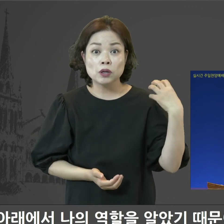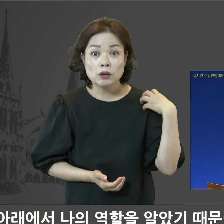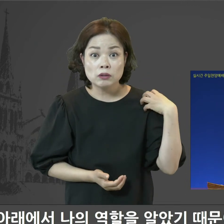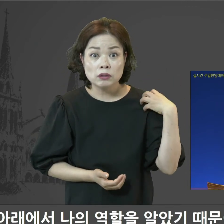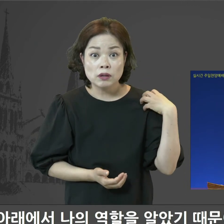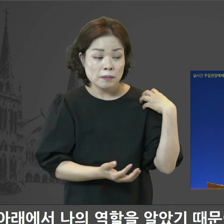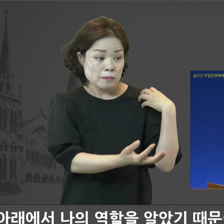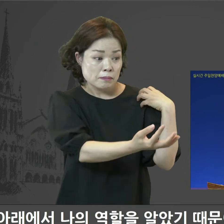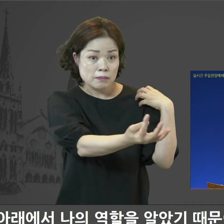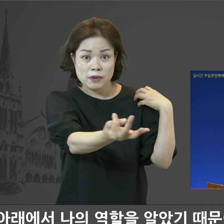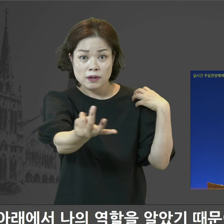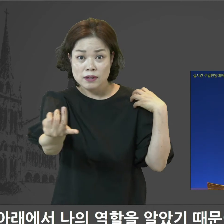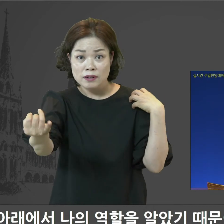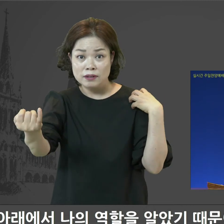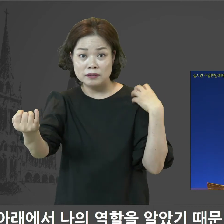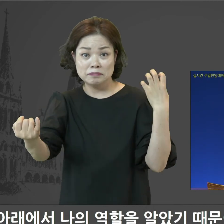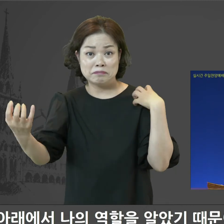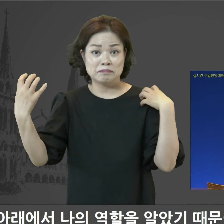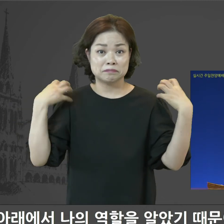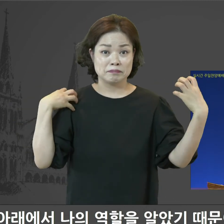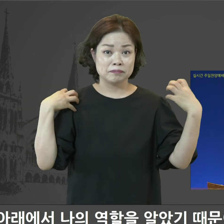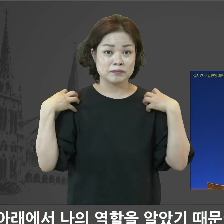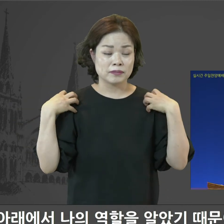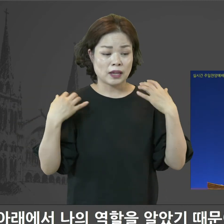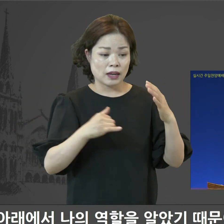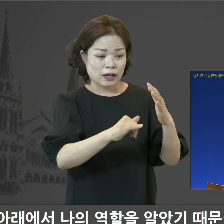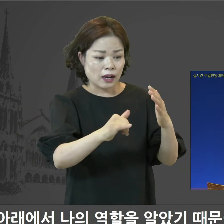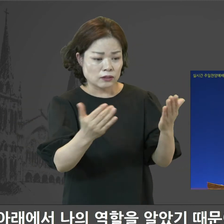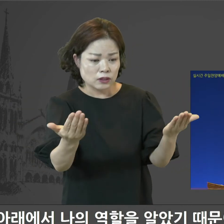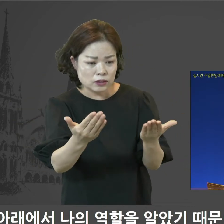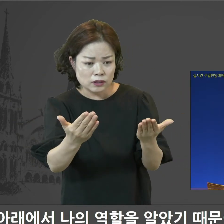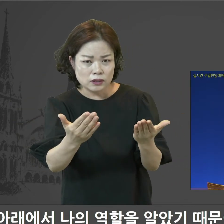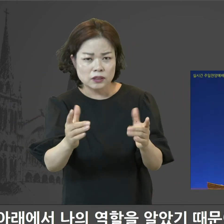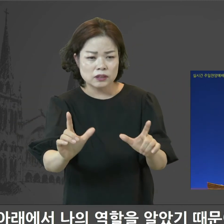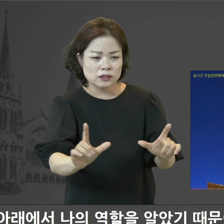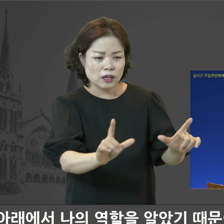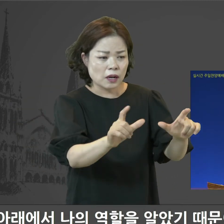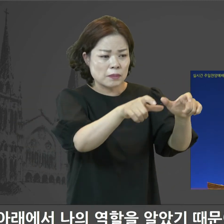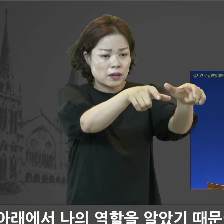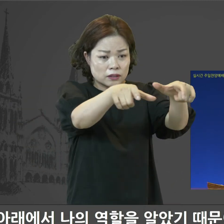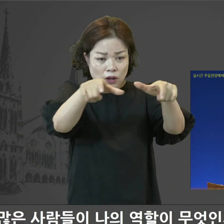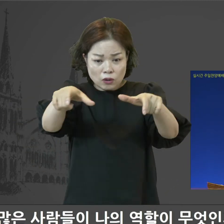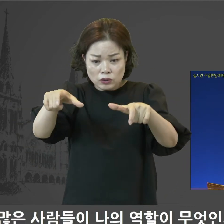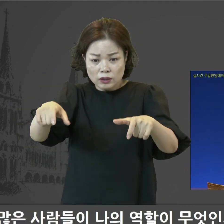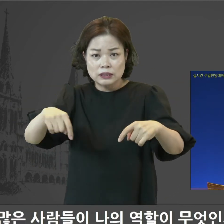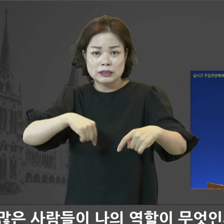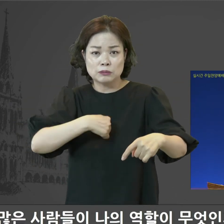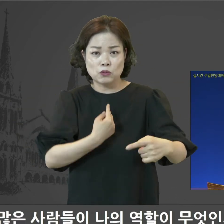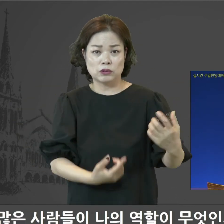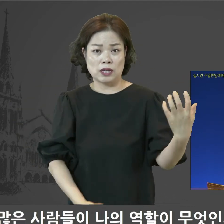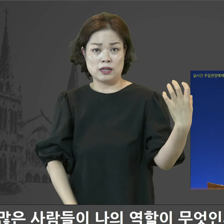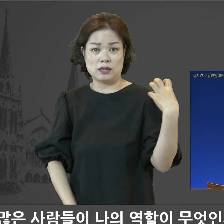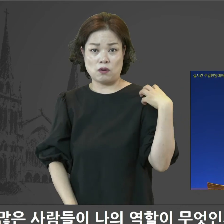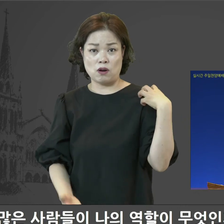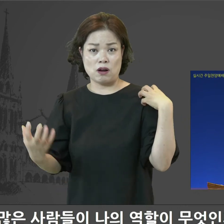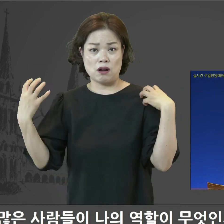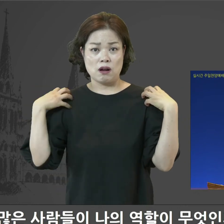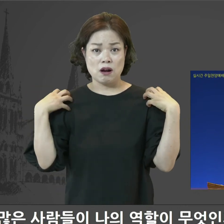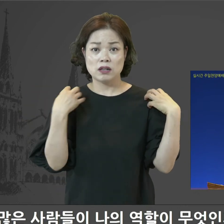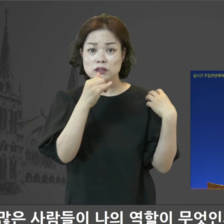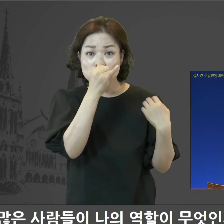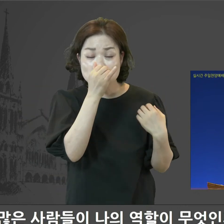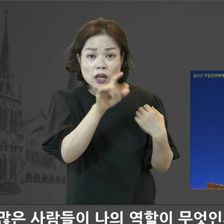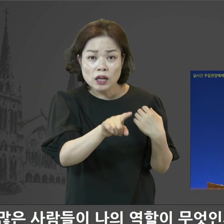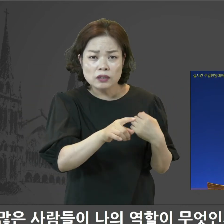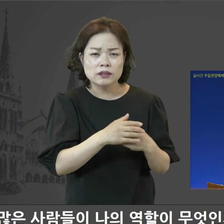정말 많이 있지 않으십니까? 가정과 직장, 삶의 여러 영역에서 여러분들의 역할이 있을 텐데, 그